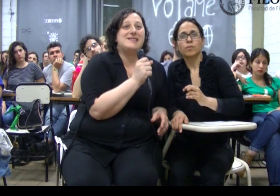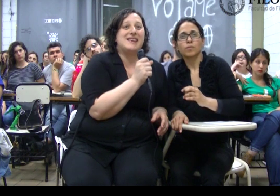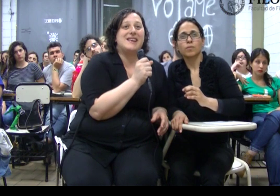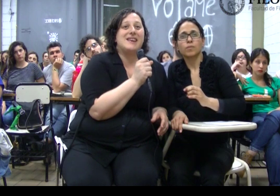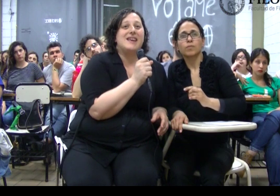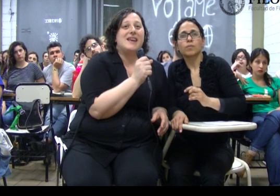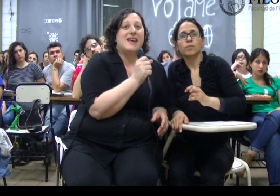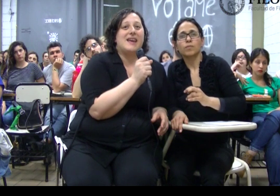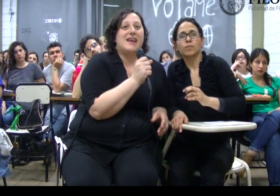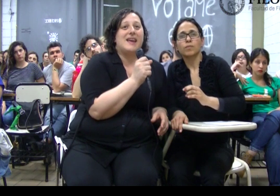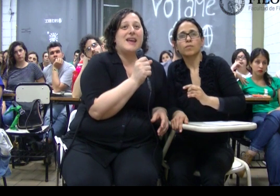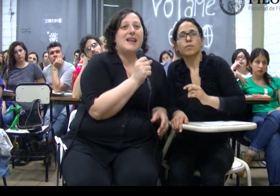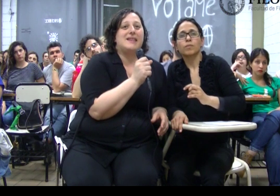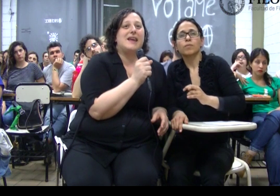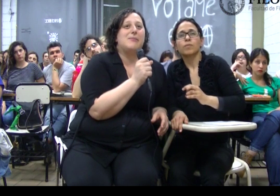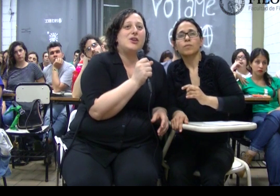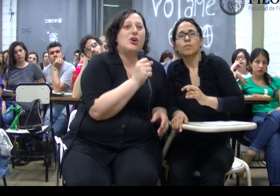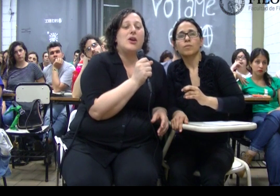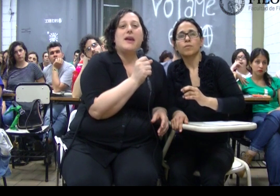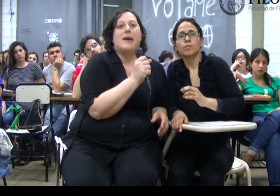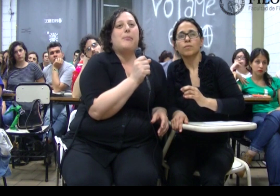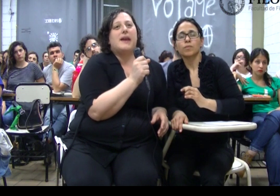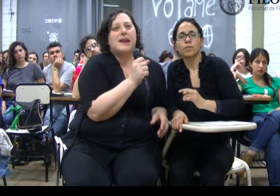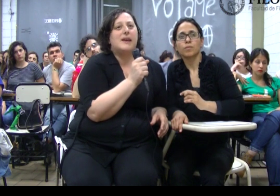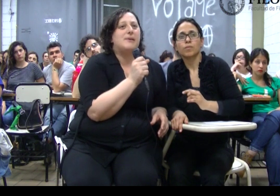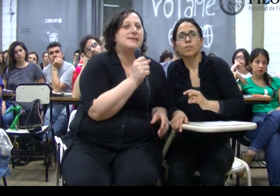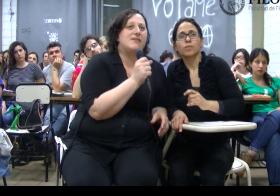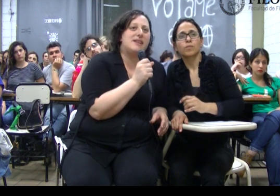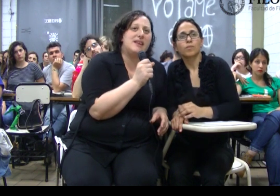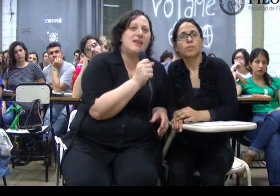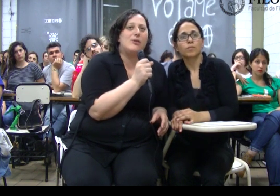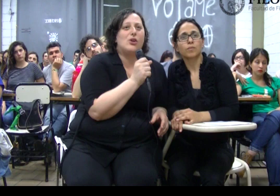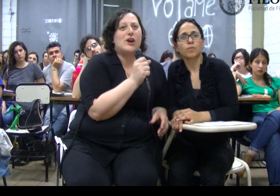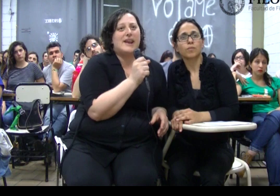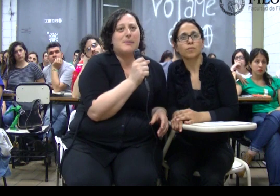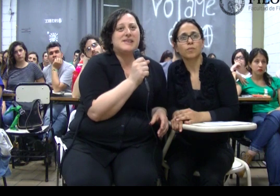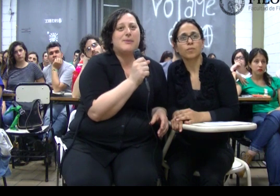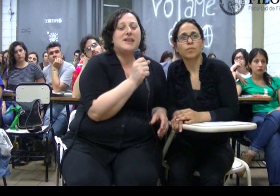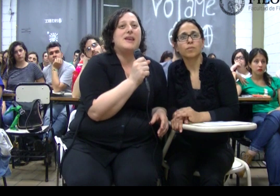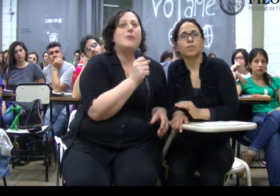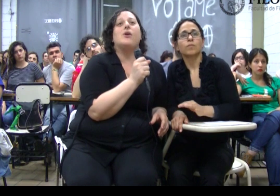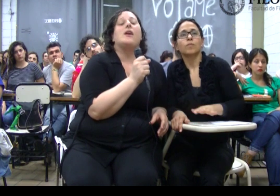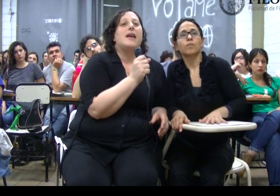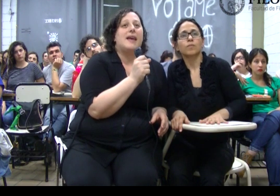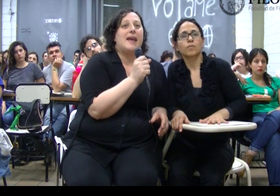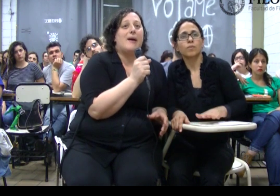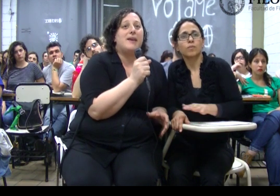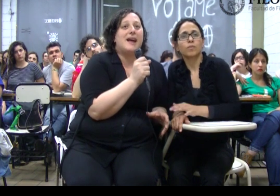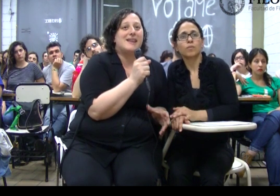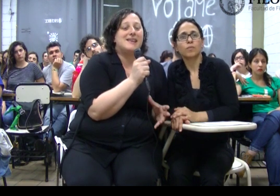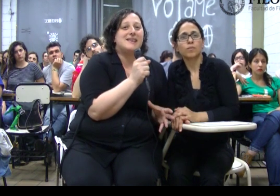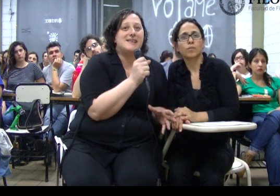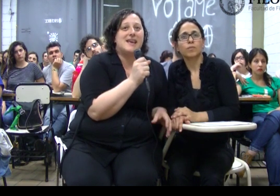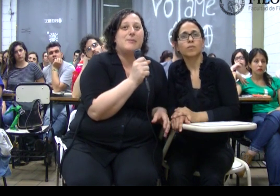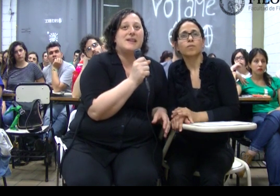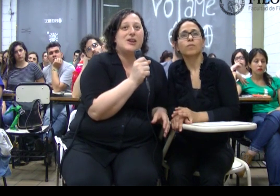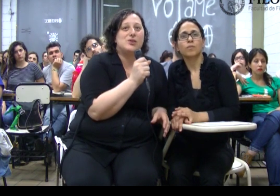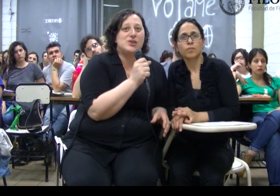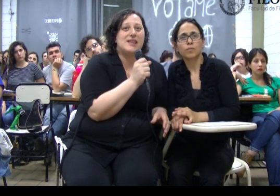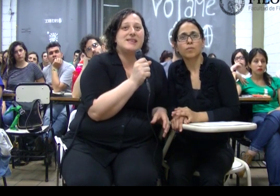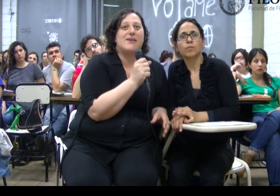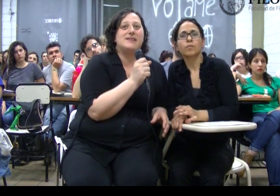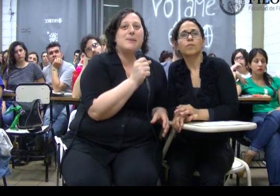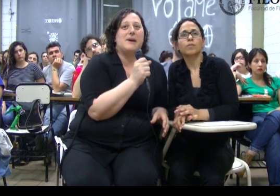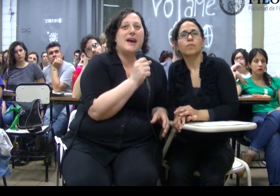¿Cómo decir el término pene, preservativo, colocar el preservativo? Había reticencias de parte de